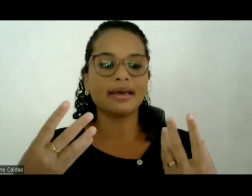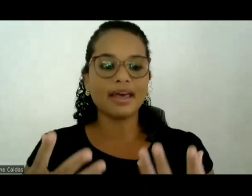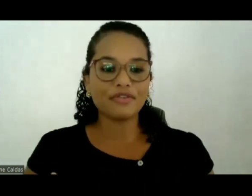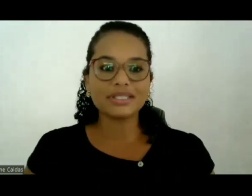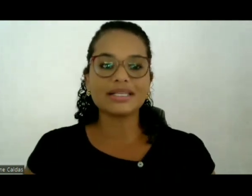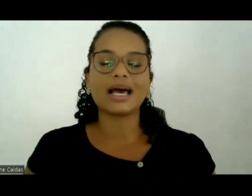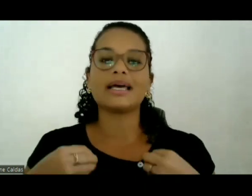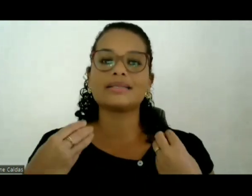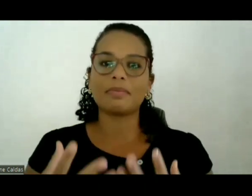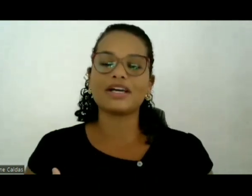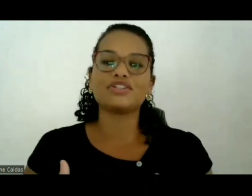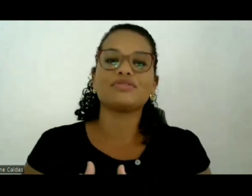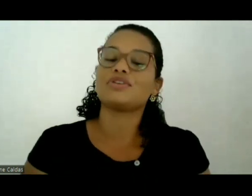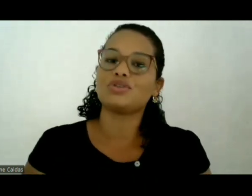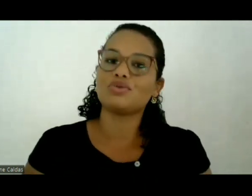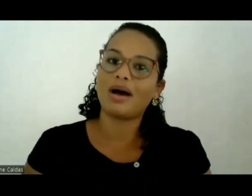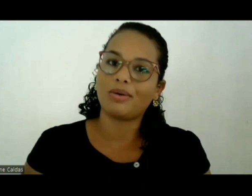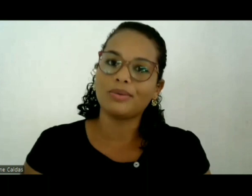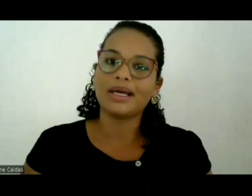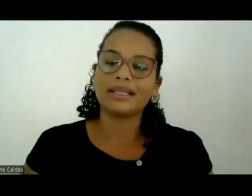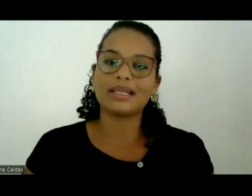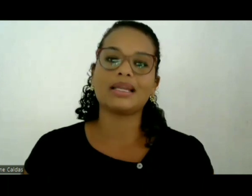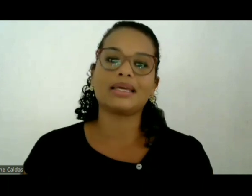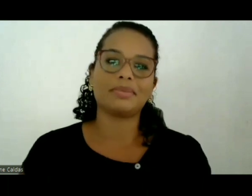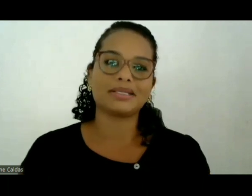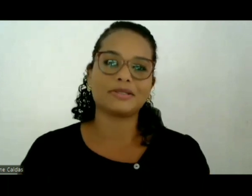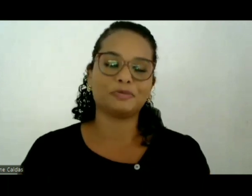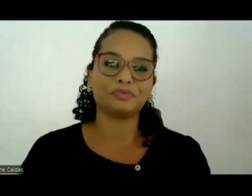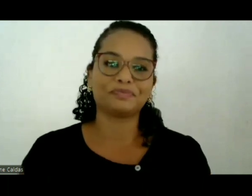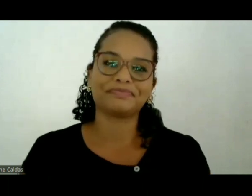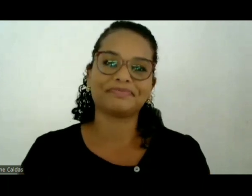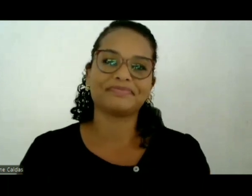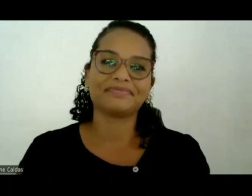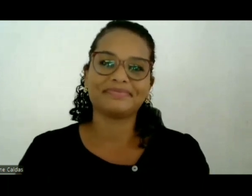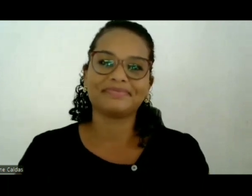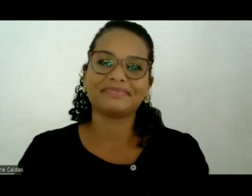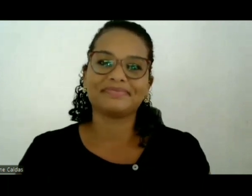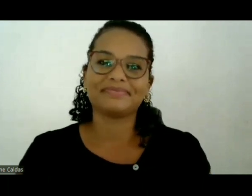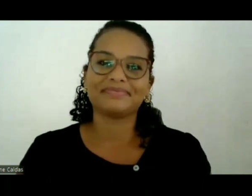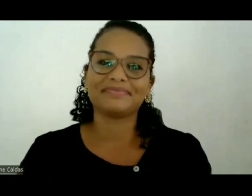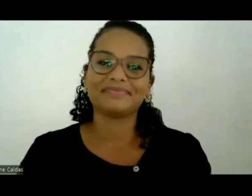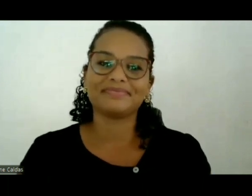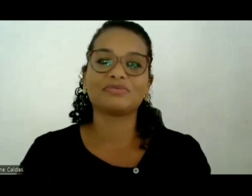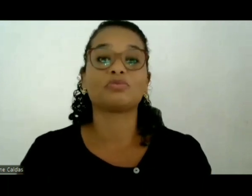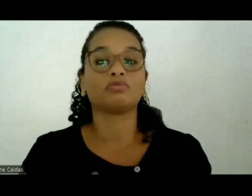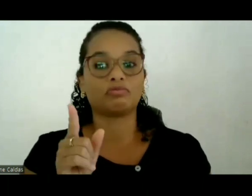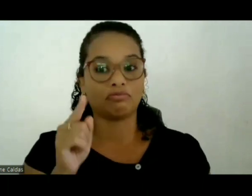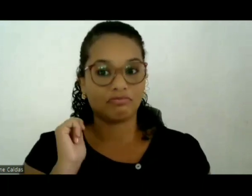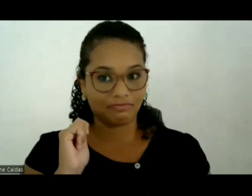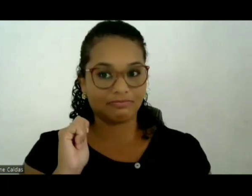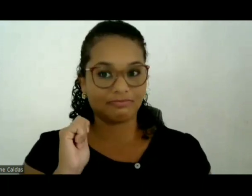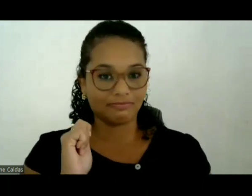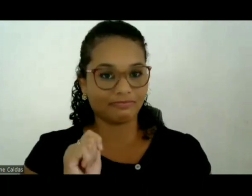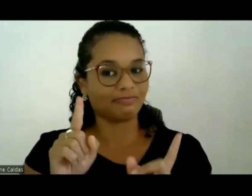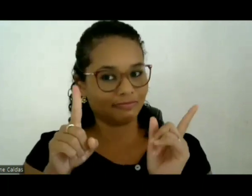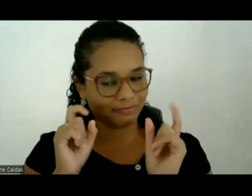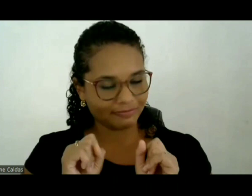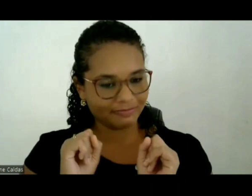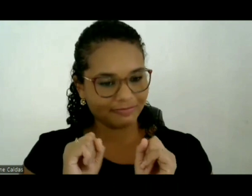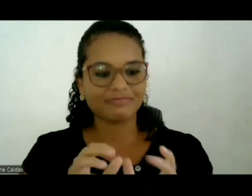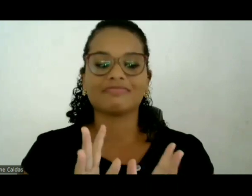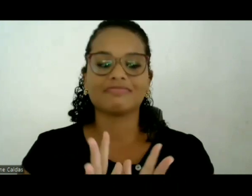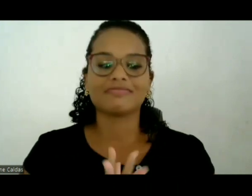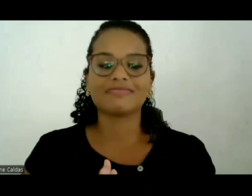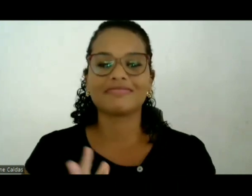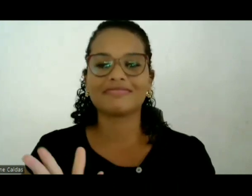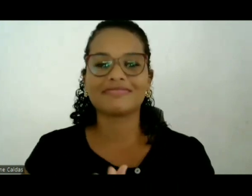é reforçar essa parte visual da Libras. Pega essa dica que lá no final do nosso programa